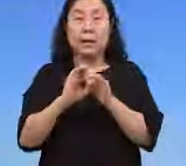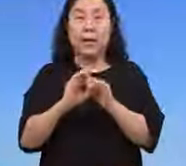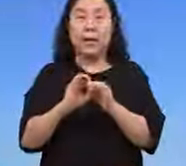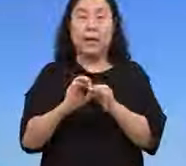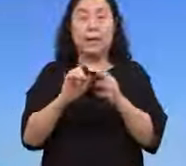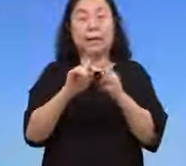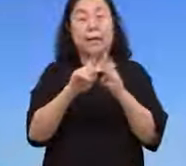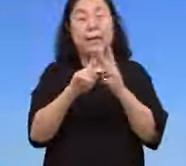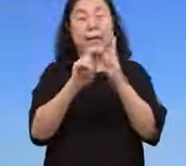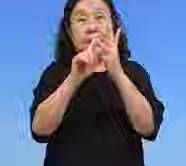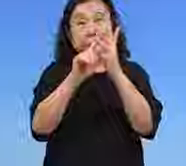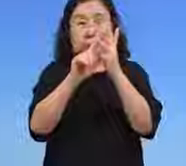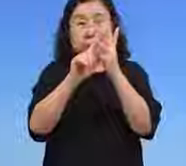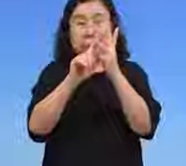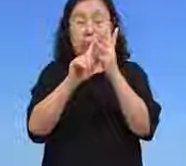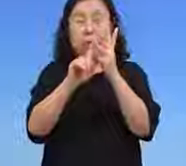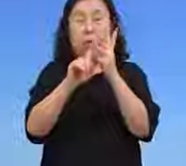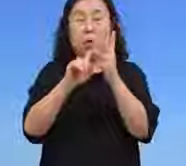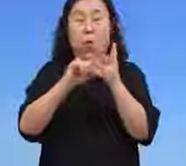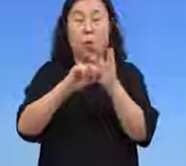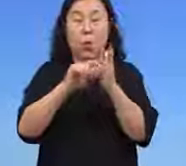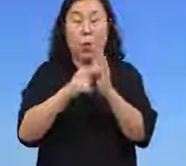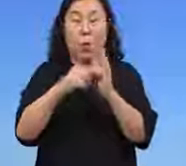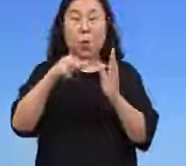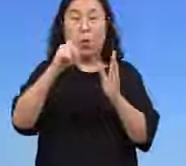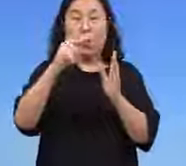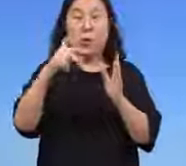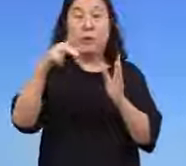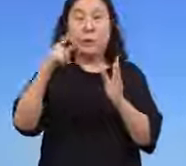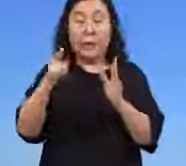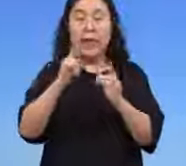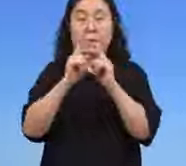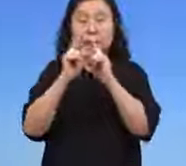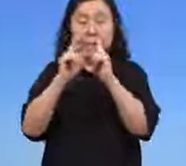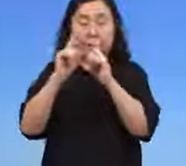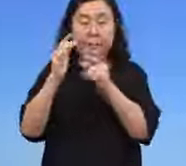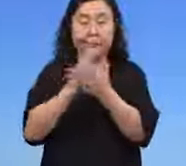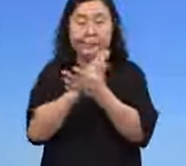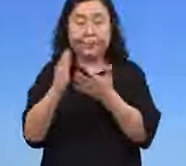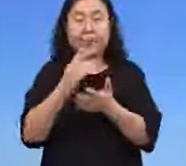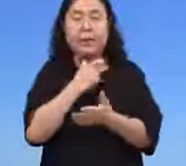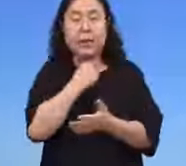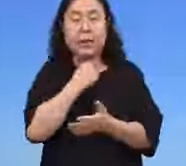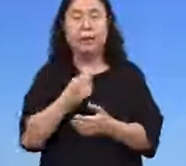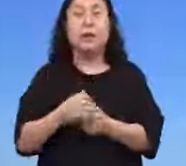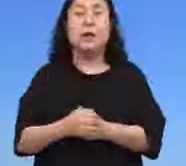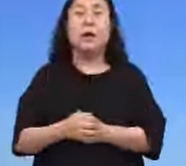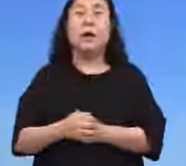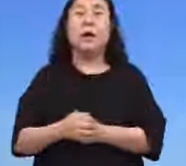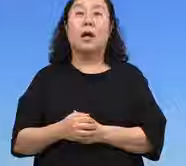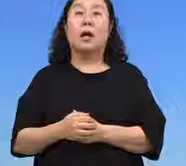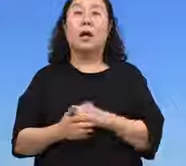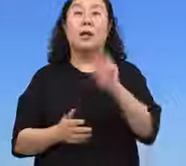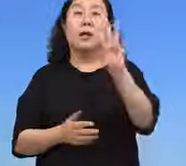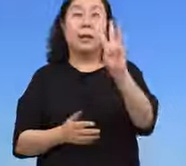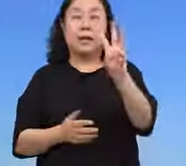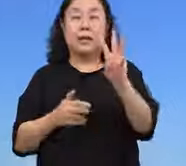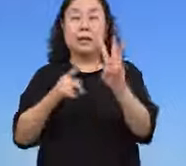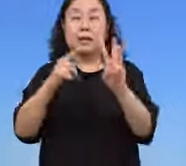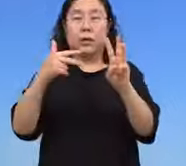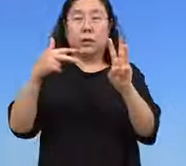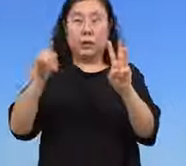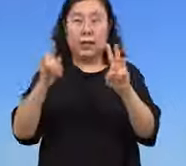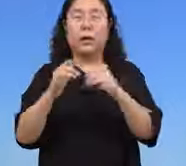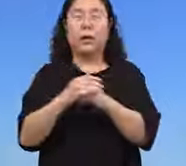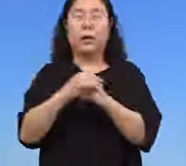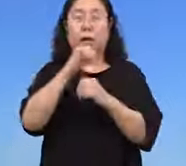이것과 관련해서 한 3가지 전제에 대해서 오늘 이제 말씀을 좀 나누려고 합니다. 열매나 비유와 관련한